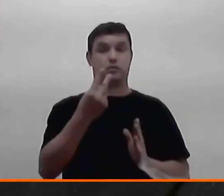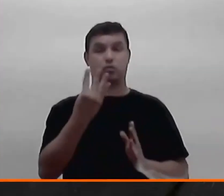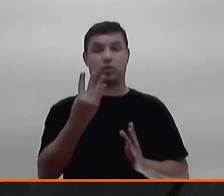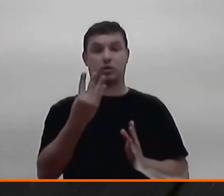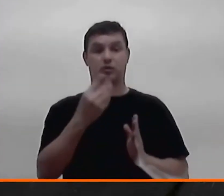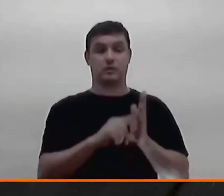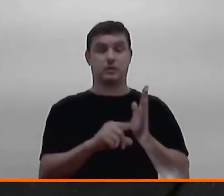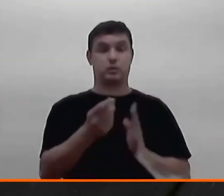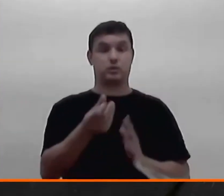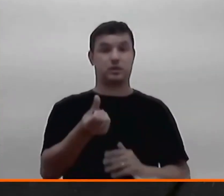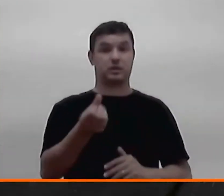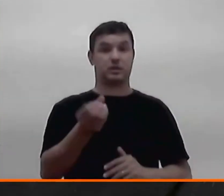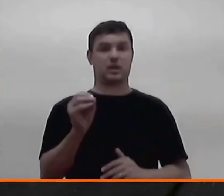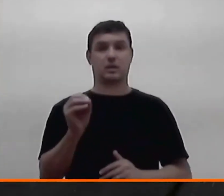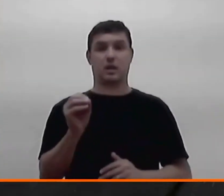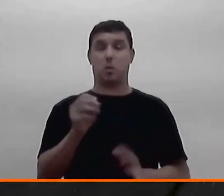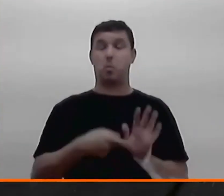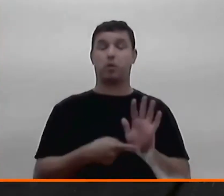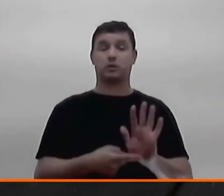60,